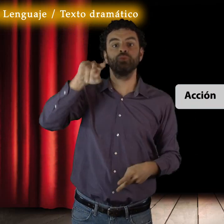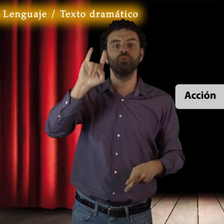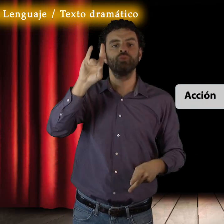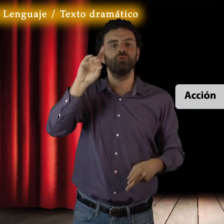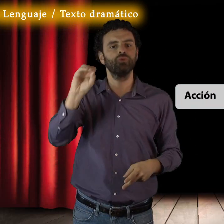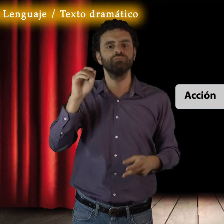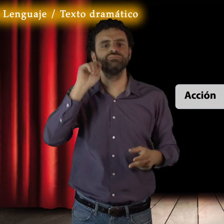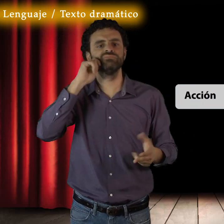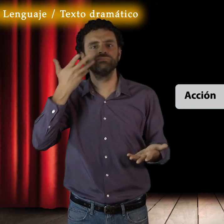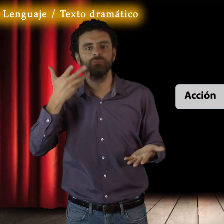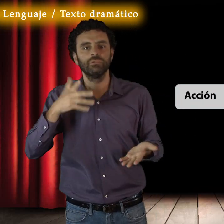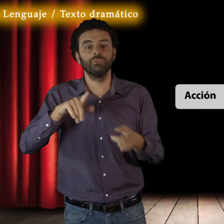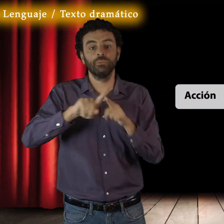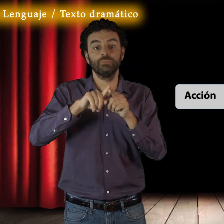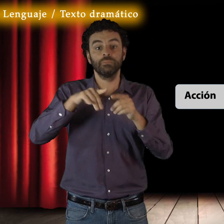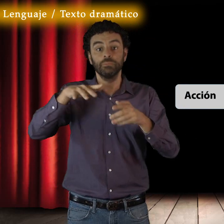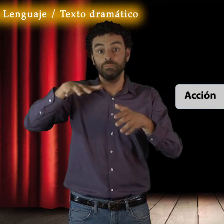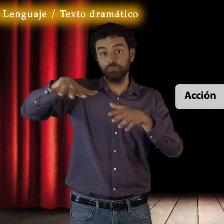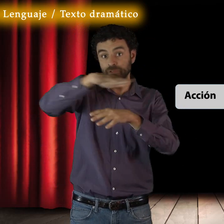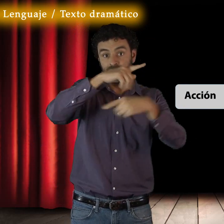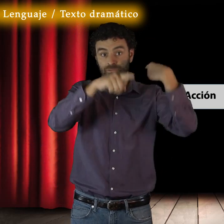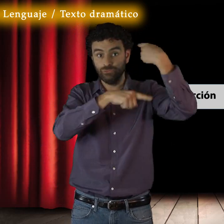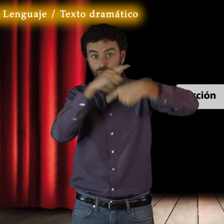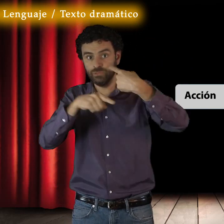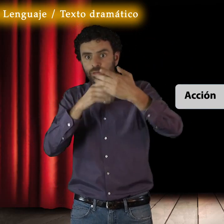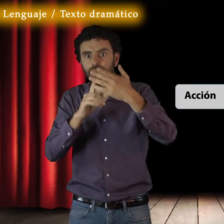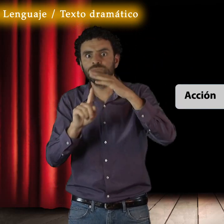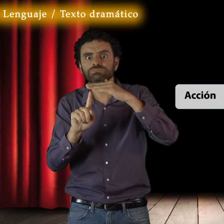situación intermedia de la historia culmina con el